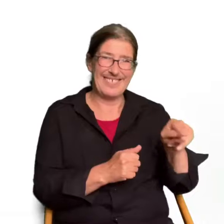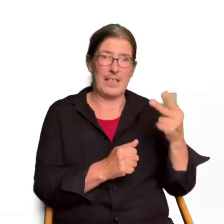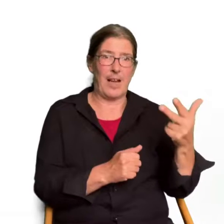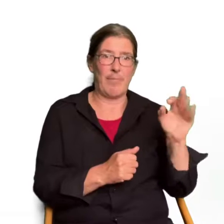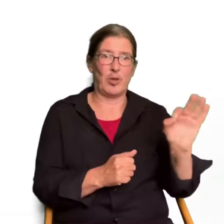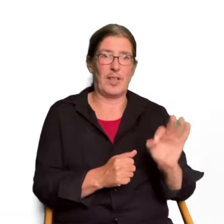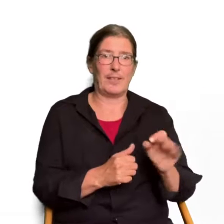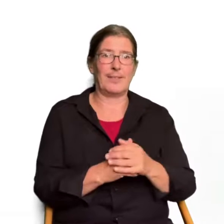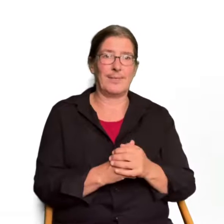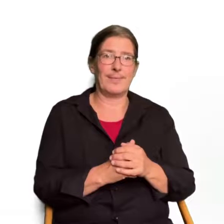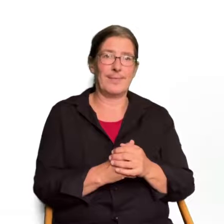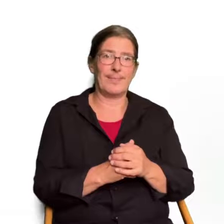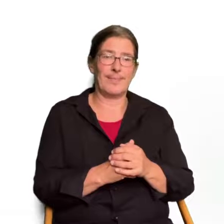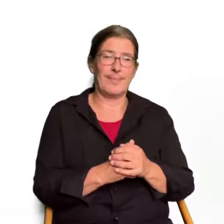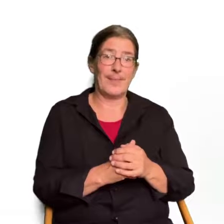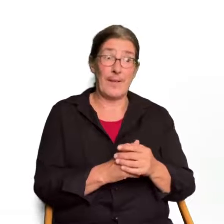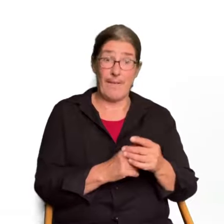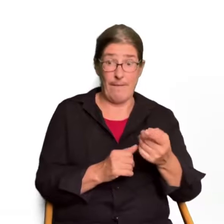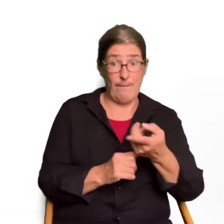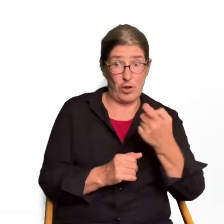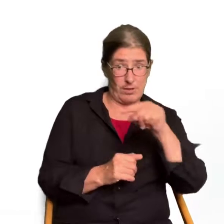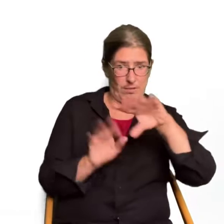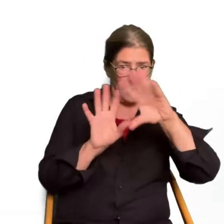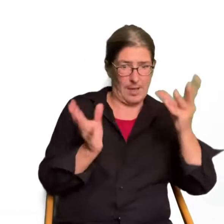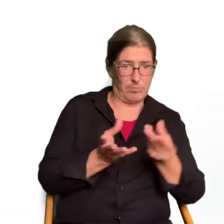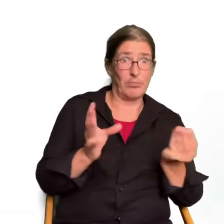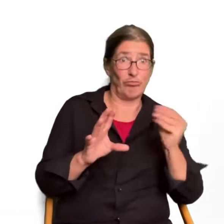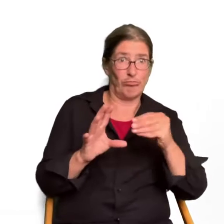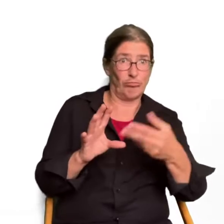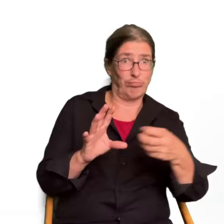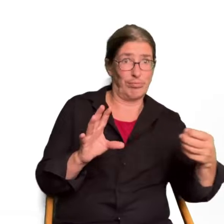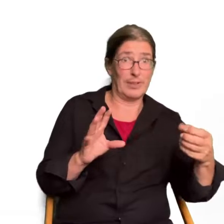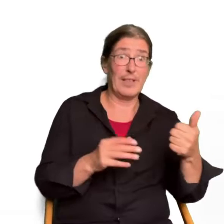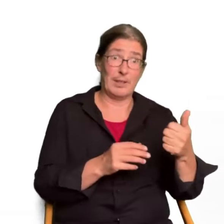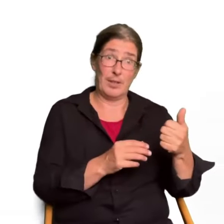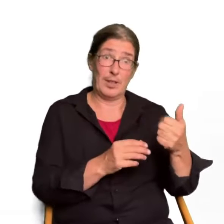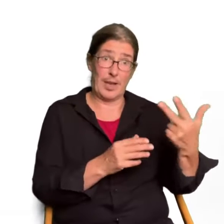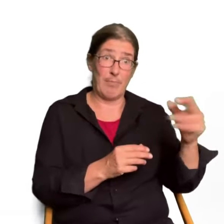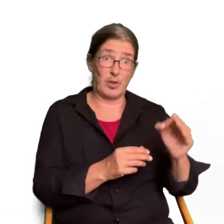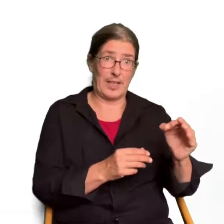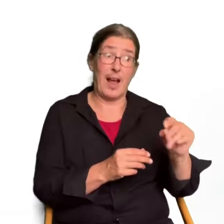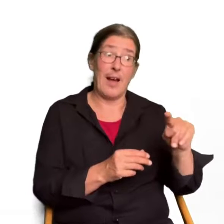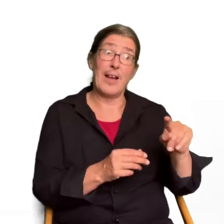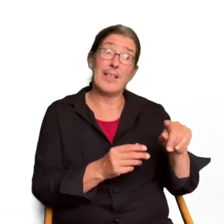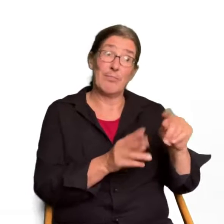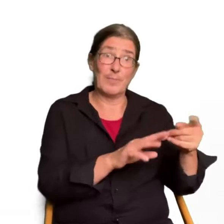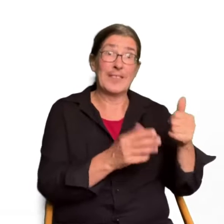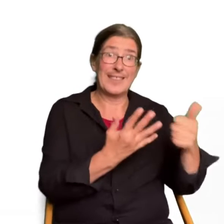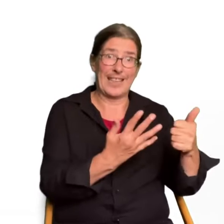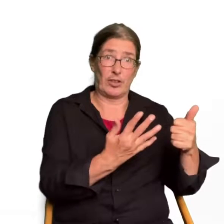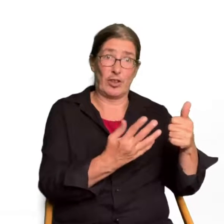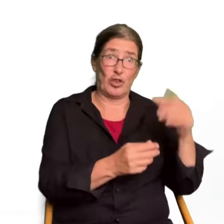3% von dieser gesamtherde die sechs schwarzen Schafe das ist auch ein Wert also